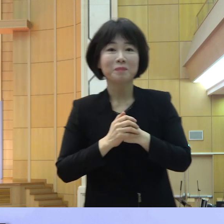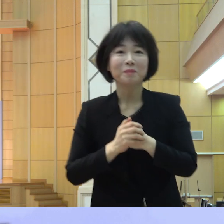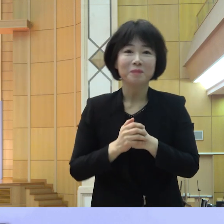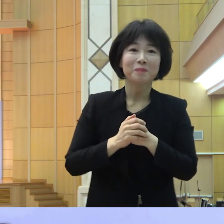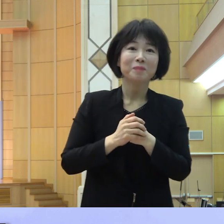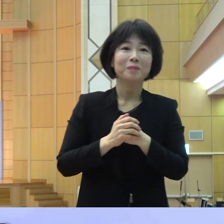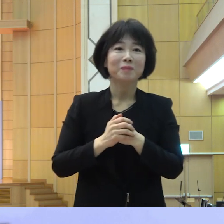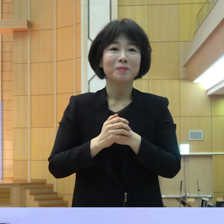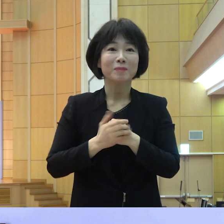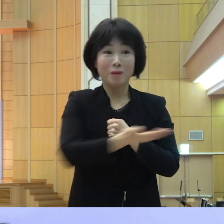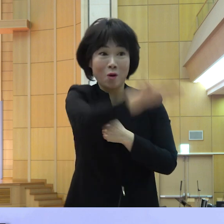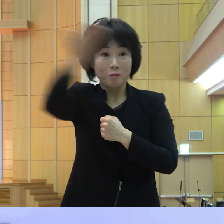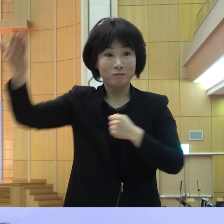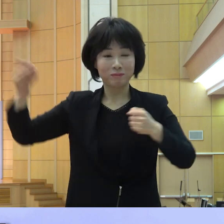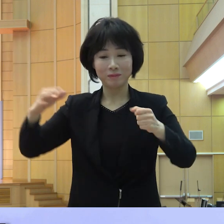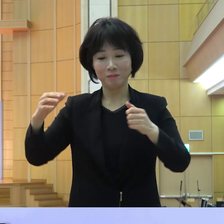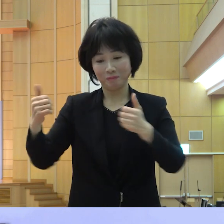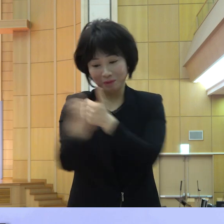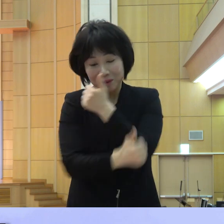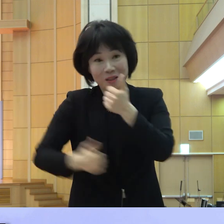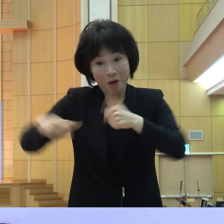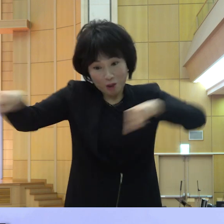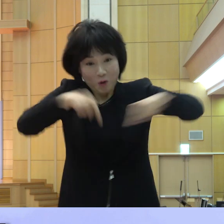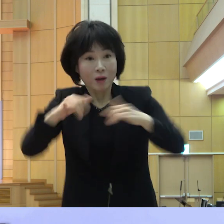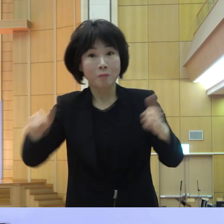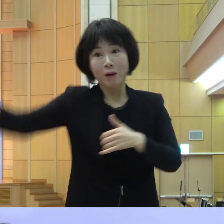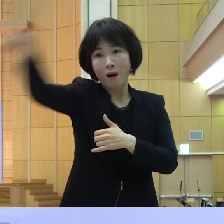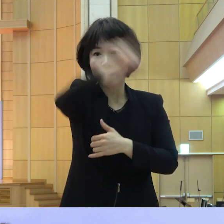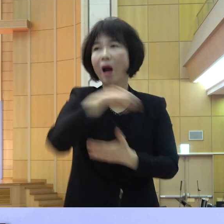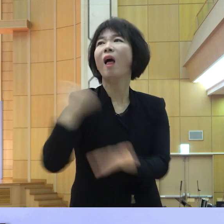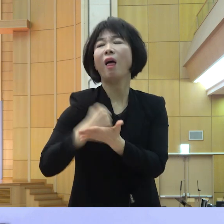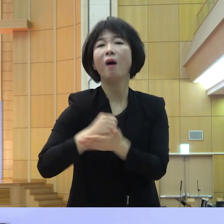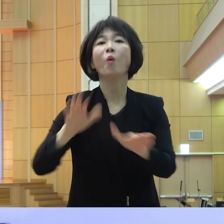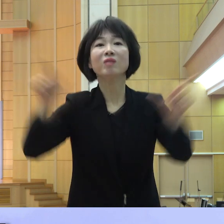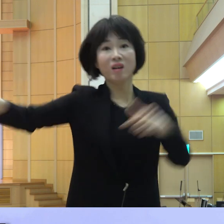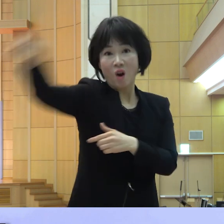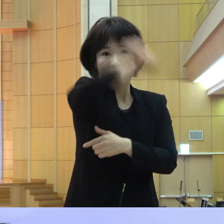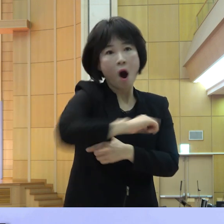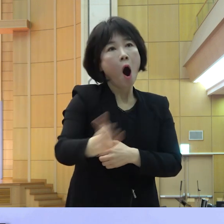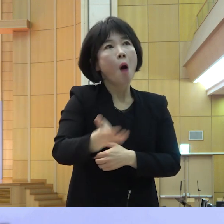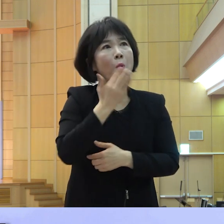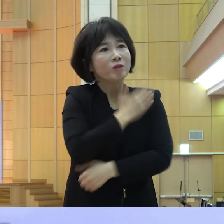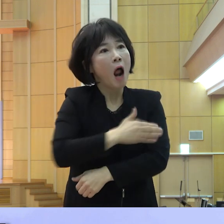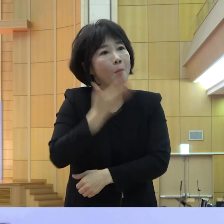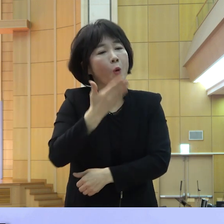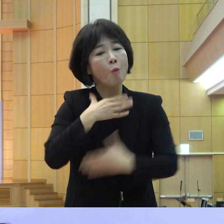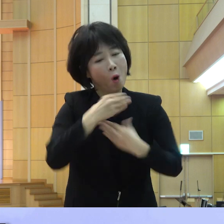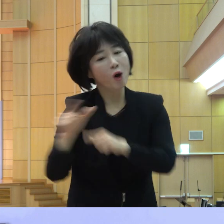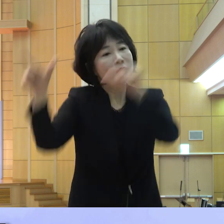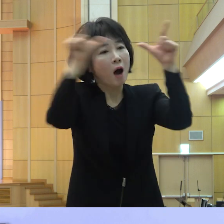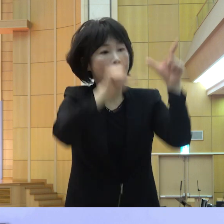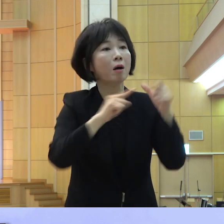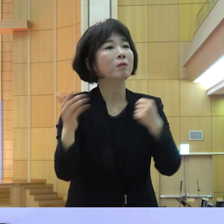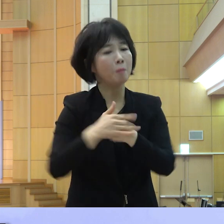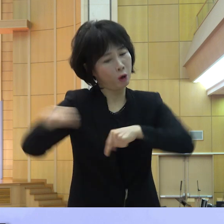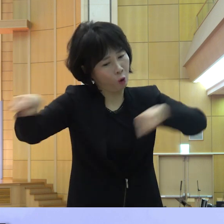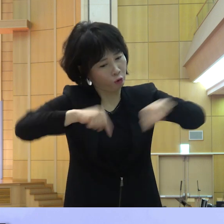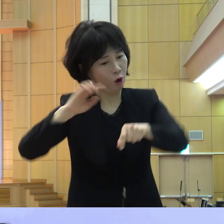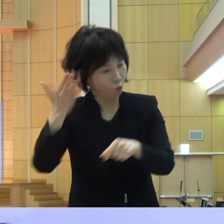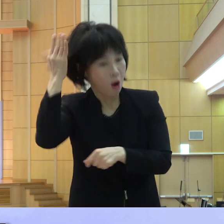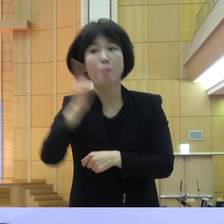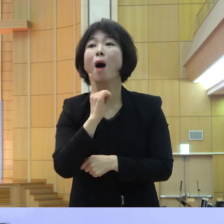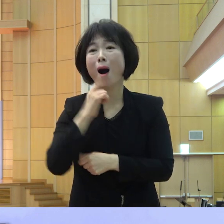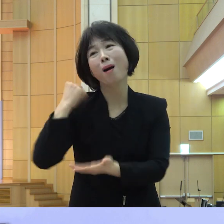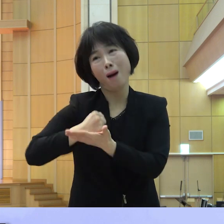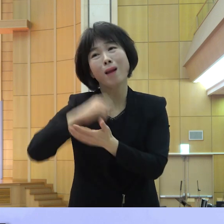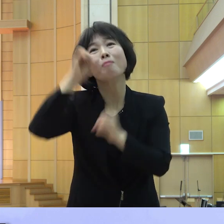국민들이 먹고 사는 거에 의해서 정치해야 된다, 이런 말을 합니다. 먹고 사는 문제입니다. 그런데